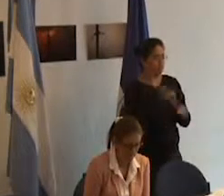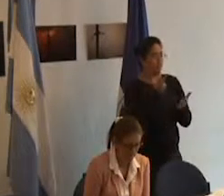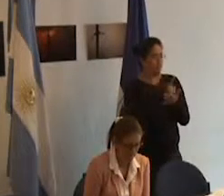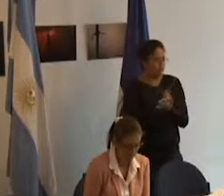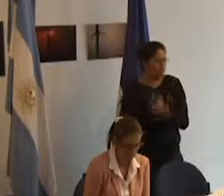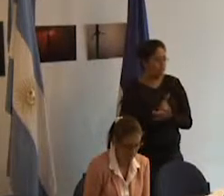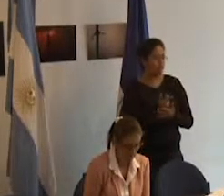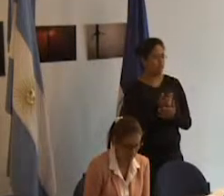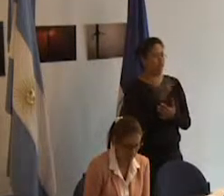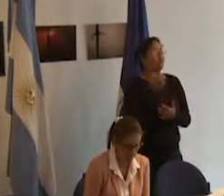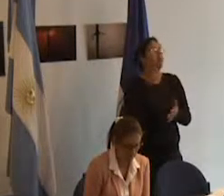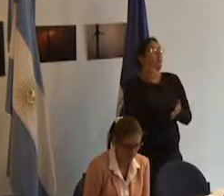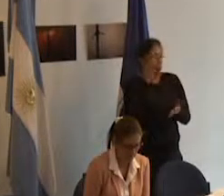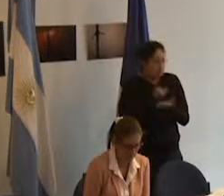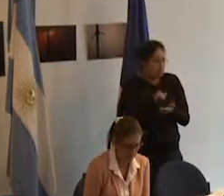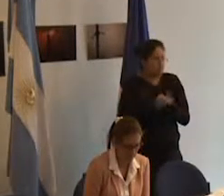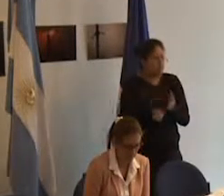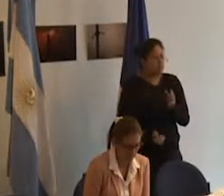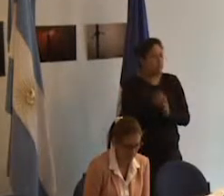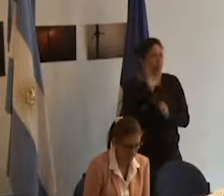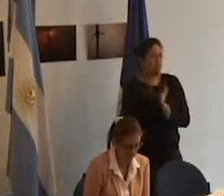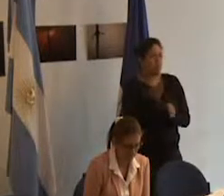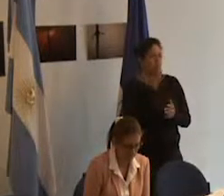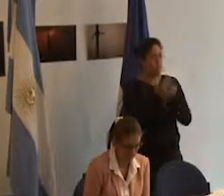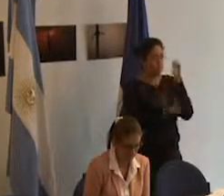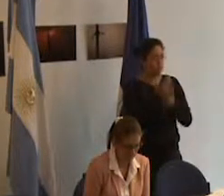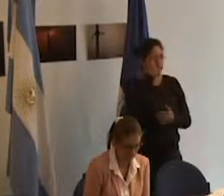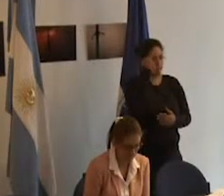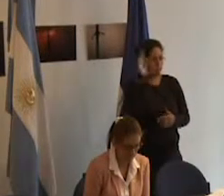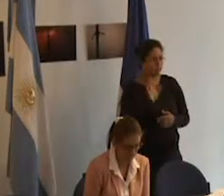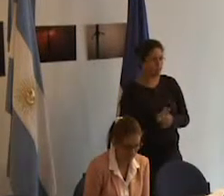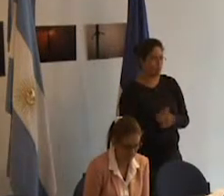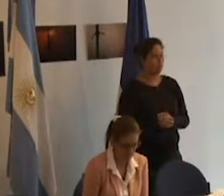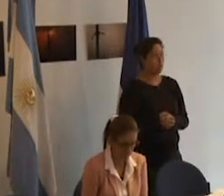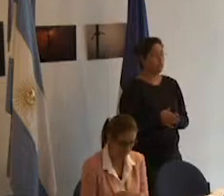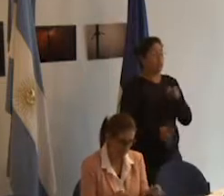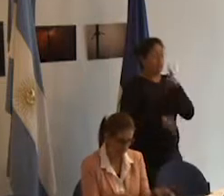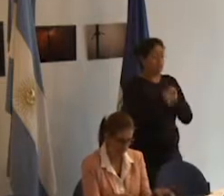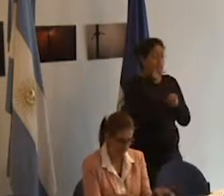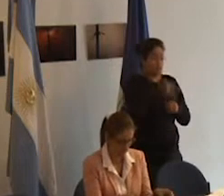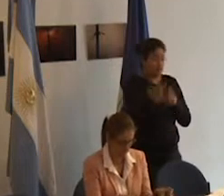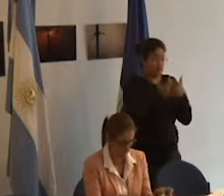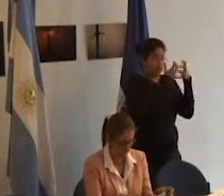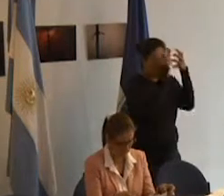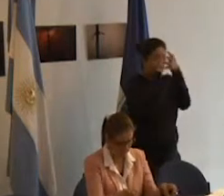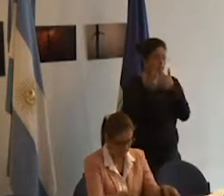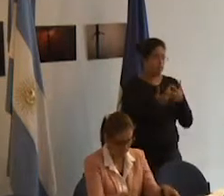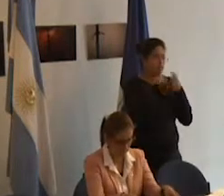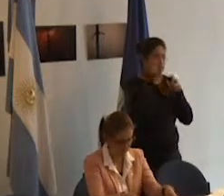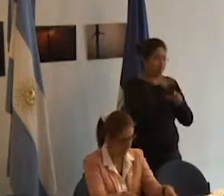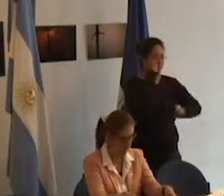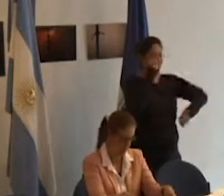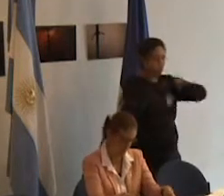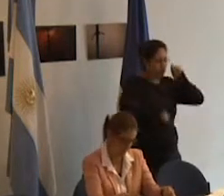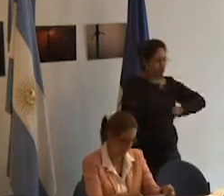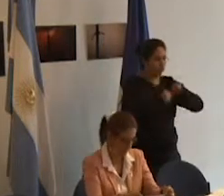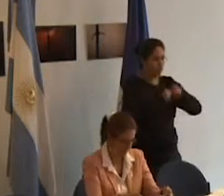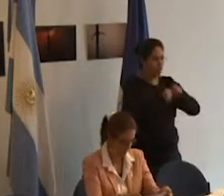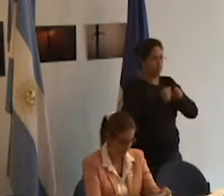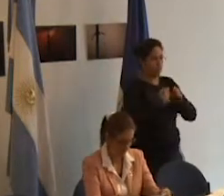libros que hay de Manos y Pensamiento. Y tienen que sistematizarse, y que esas sistematizaciones tienen que posibilitar